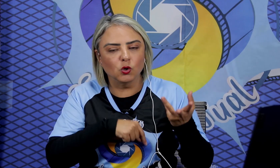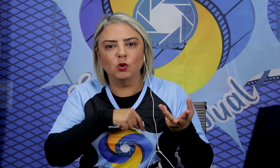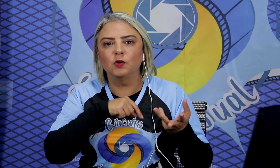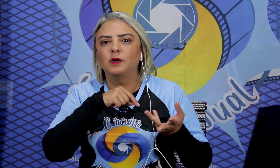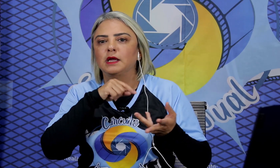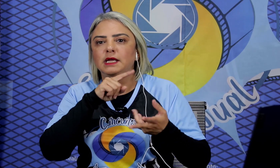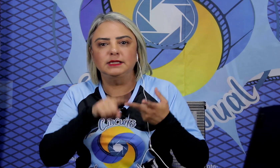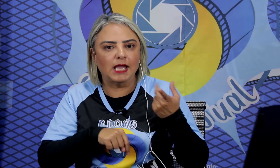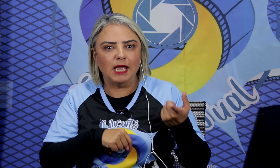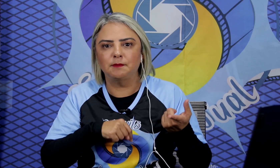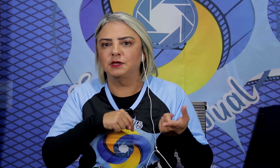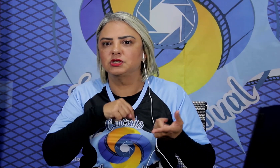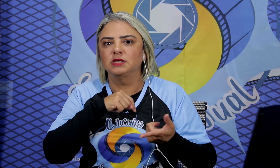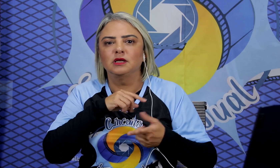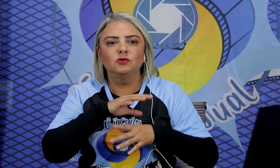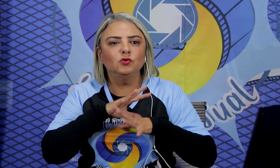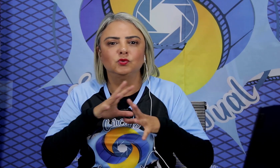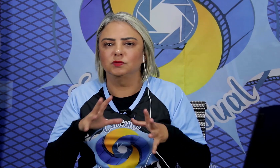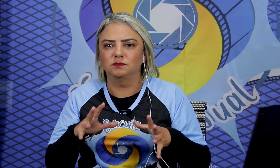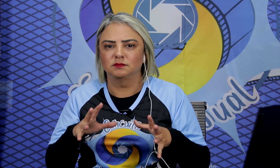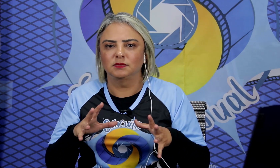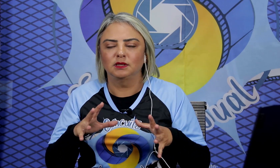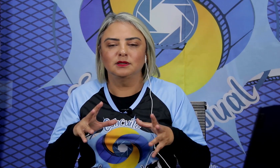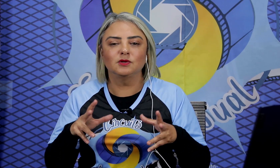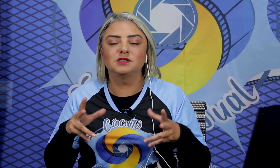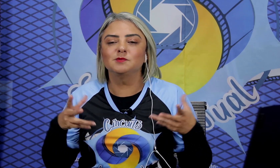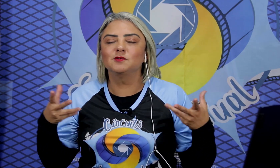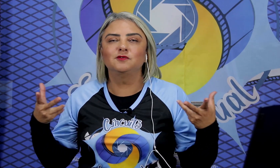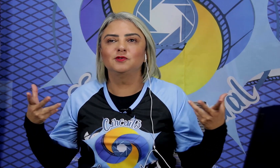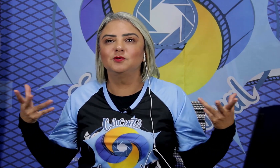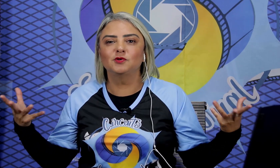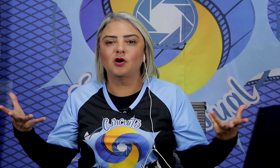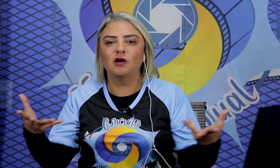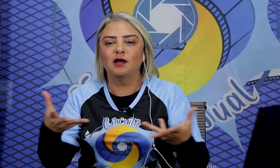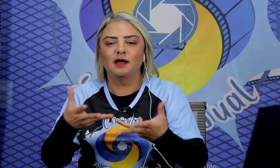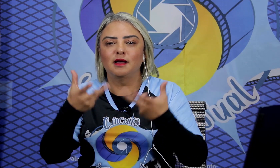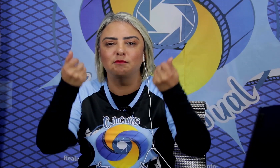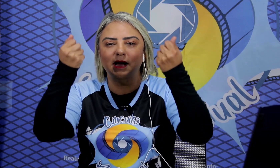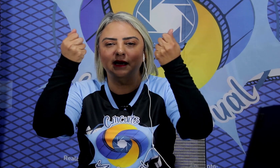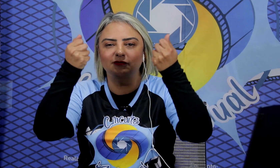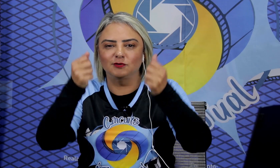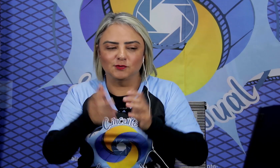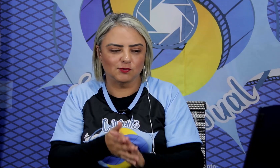instrutor, intérprete, tudo. Então, nós temos um futuro, ó, maravilhoso.